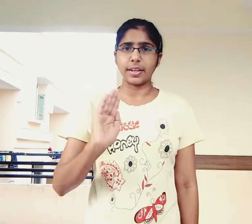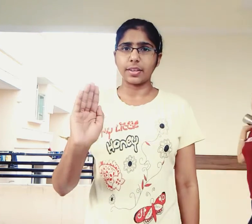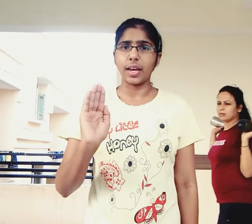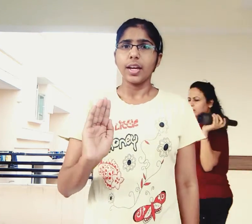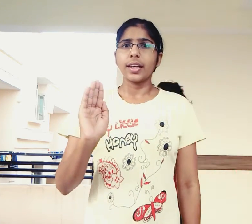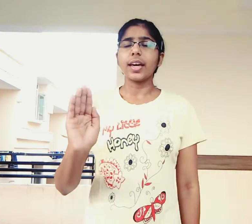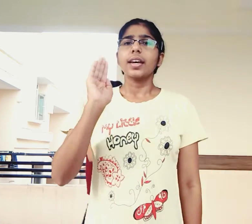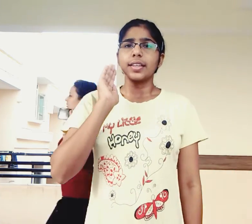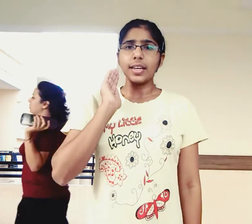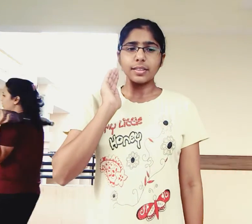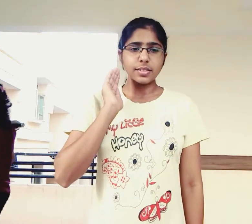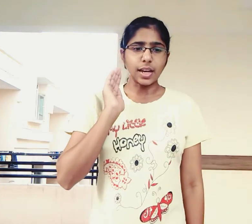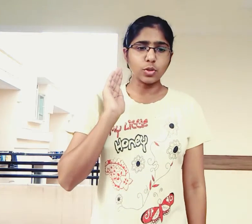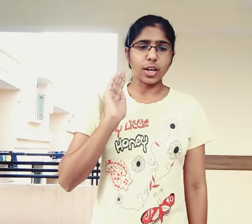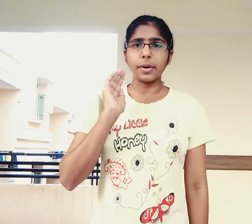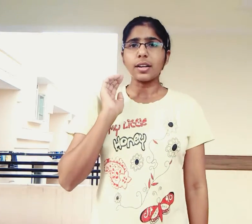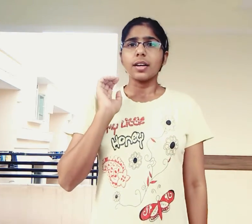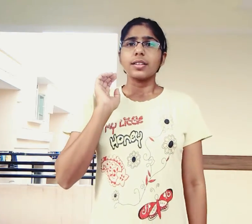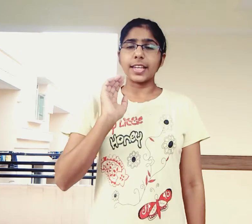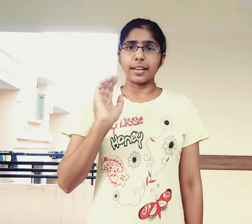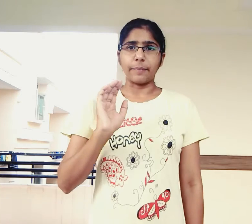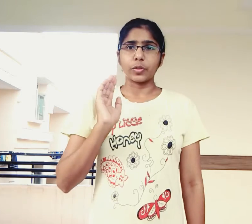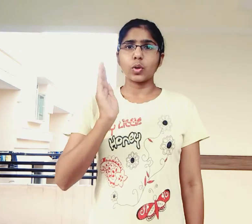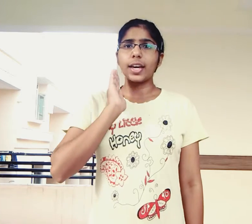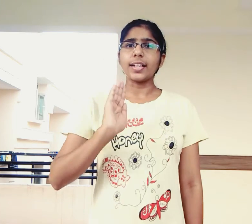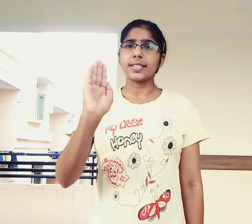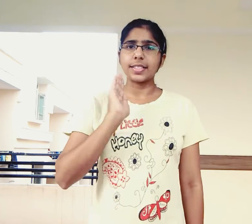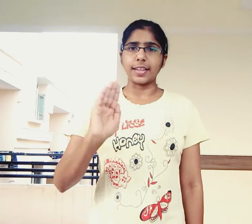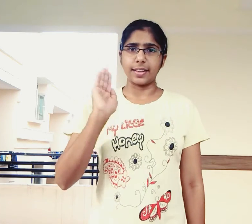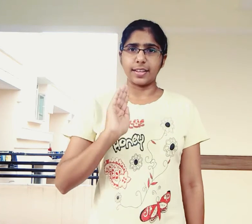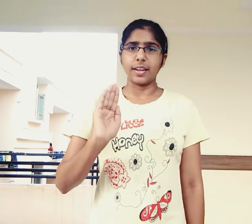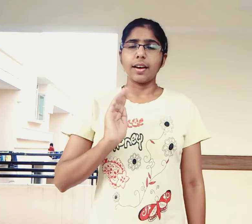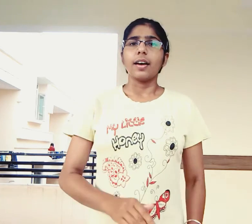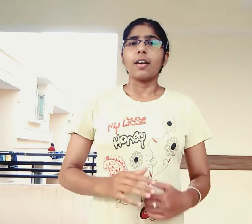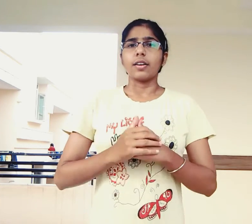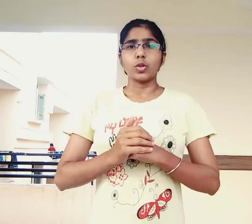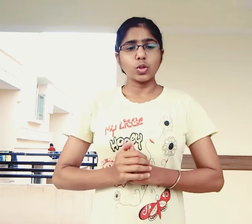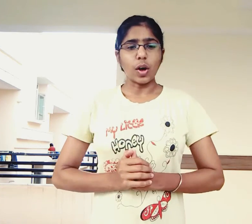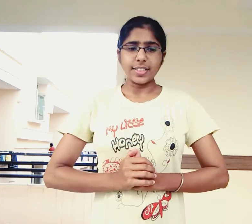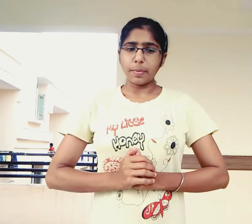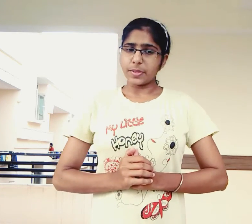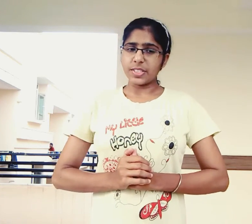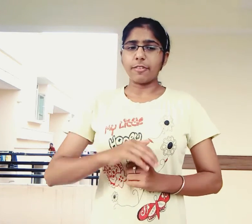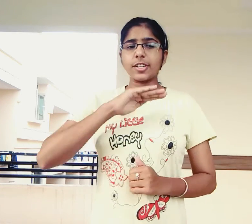आठे मारा की कह टोथे तो परो जोस्तों आज के पास मैंटी